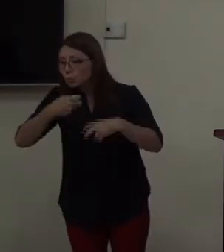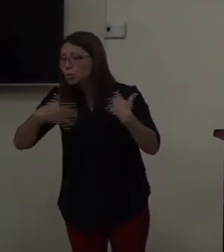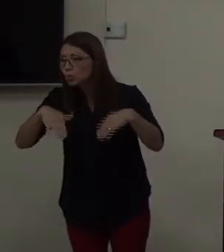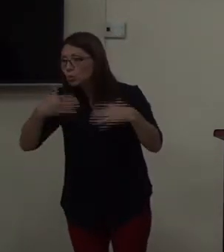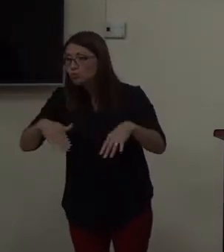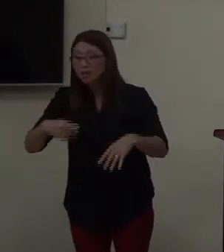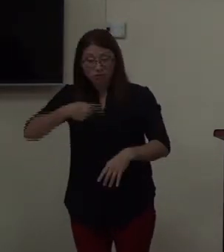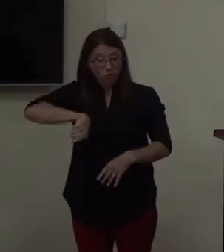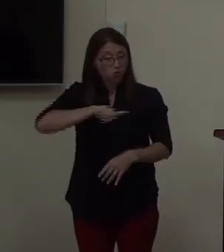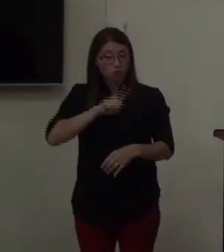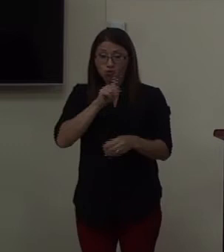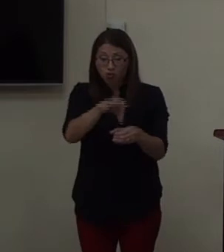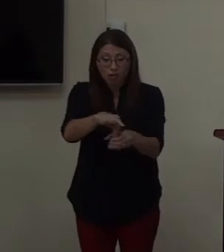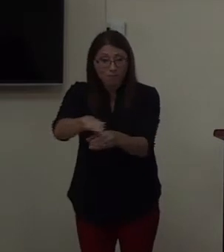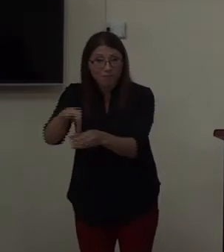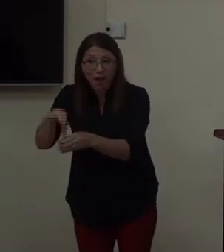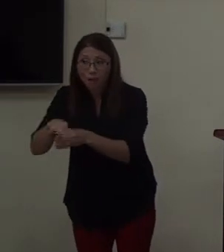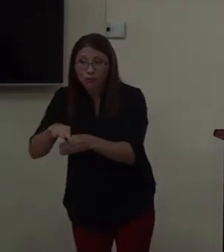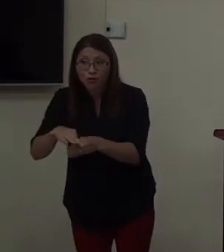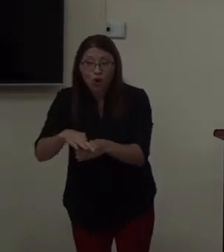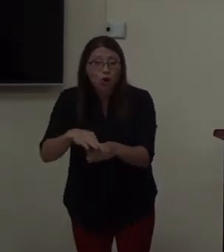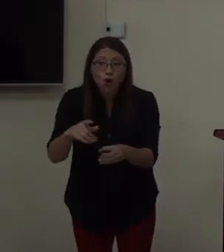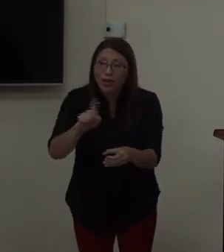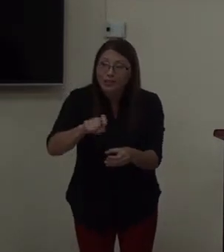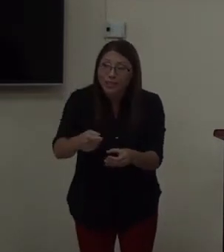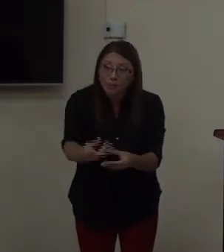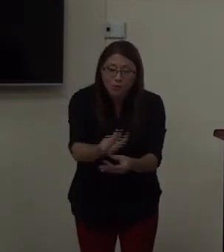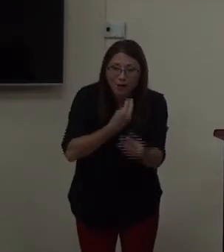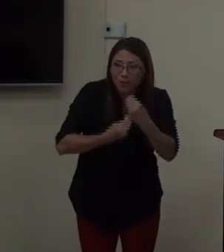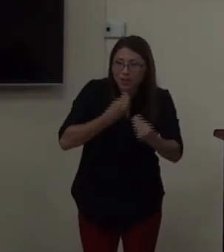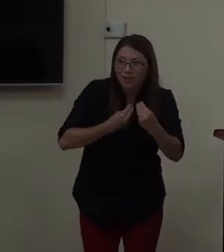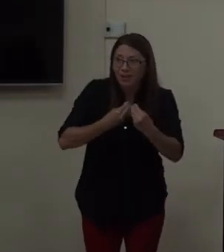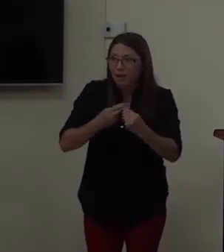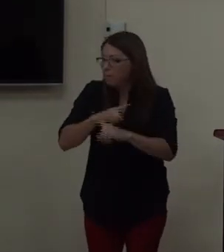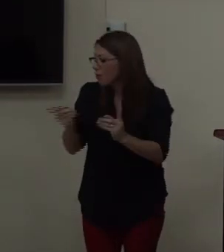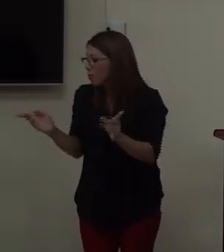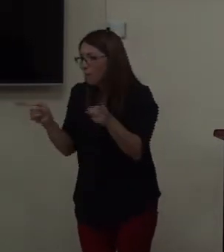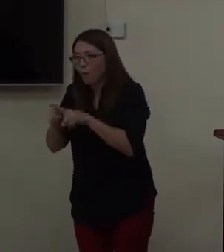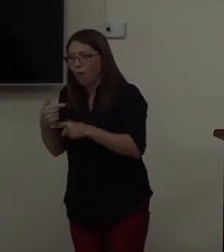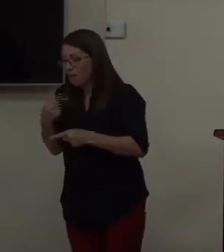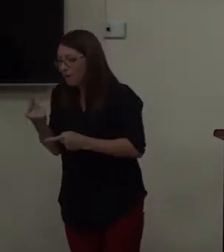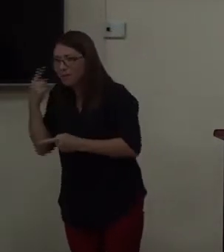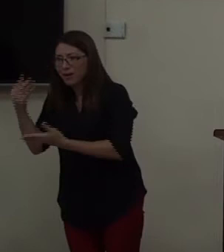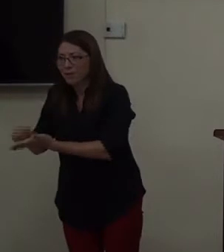no sembramos lo que nos comemos y no tenemos plata para comprar, ¿verdad? Precisamente, ¿verdad? Entonces, esas son